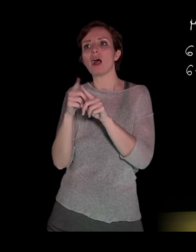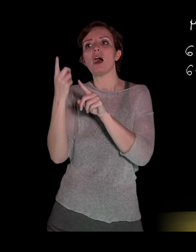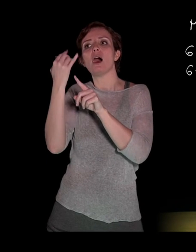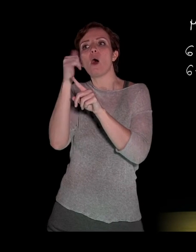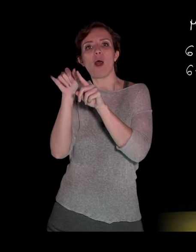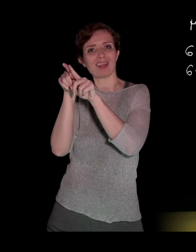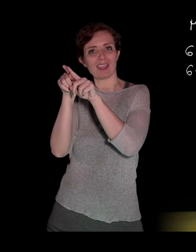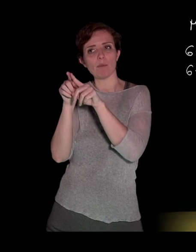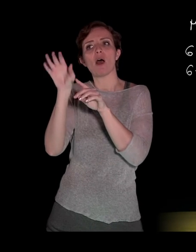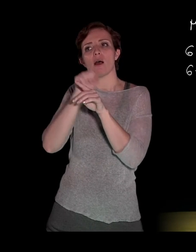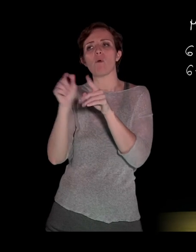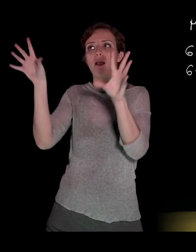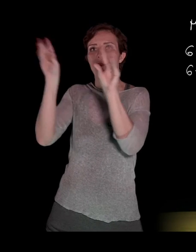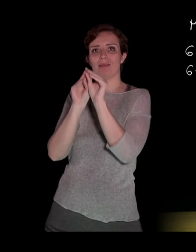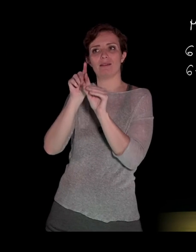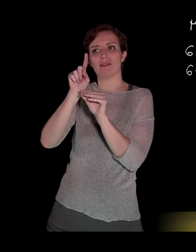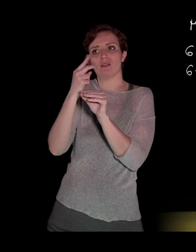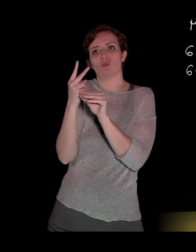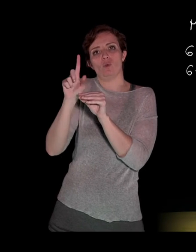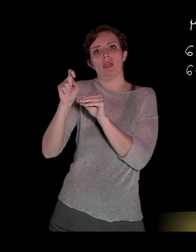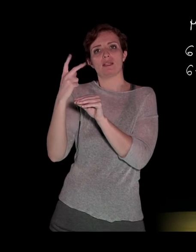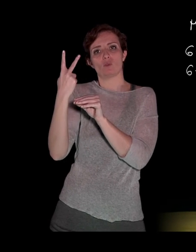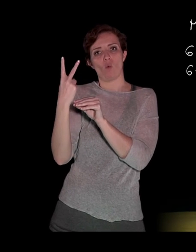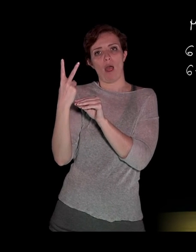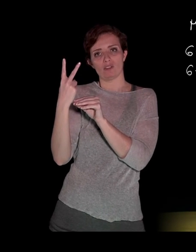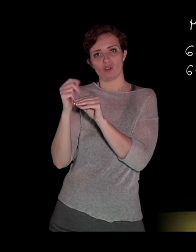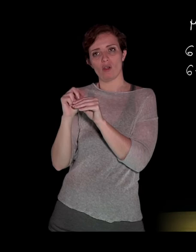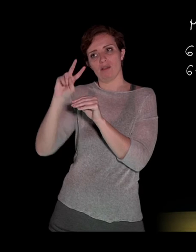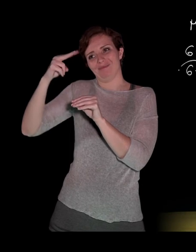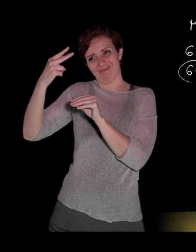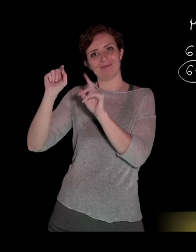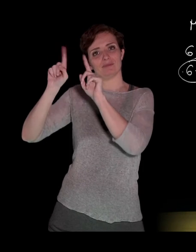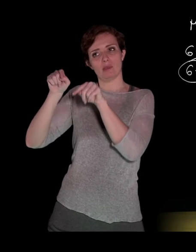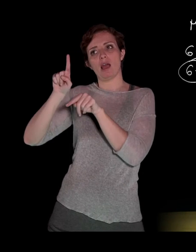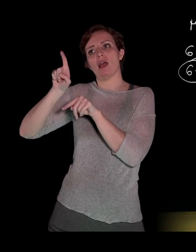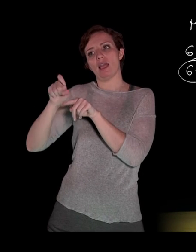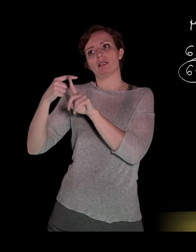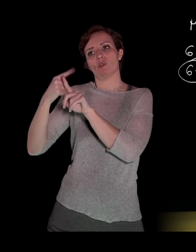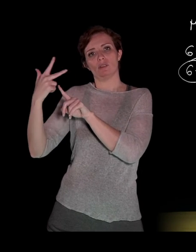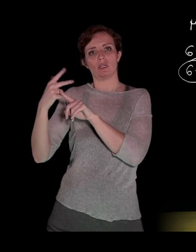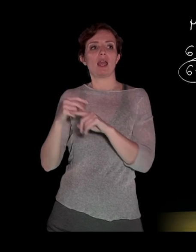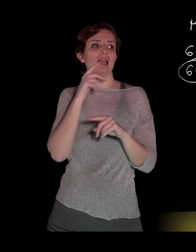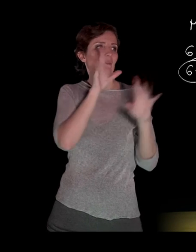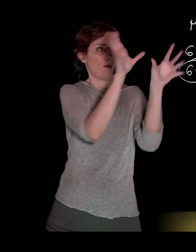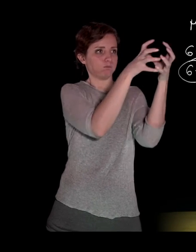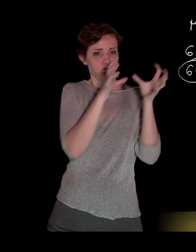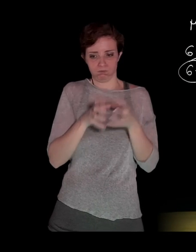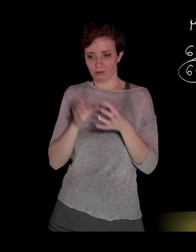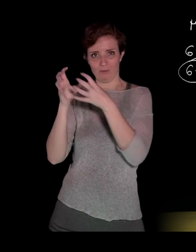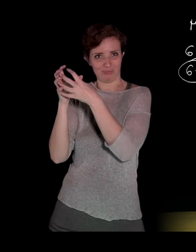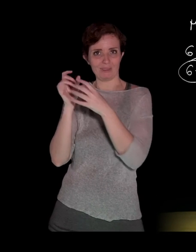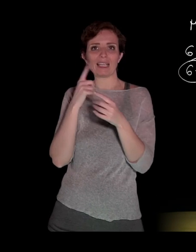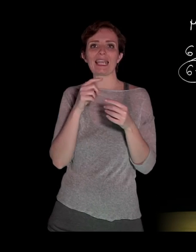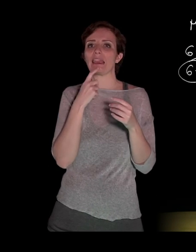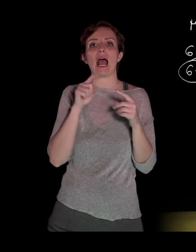2x qu e raccogliendo viene Dentro la parentesi x + 3 quindi i polinomi diciamo raccolti quelli che adesso abbiamo reso